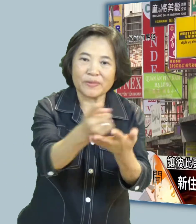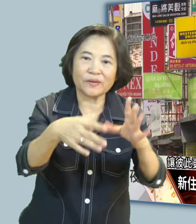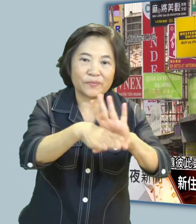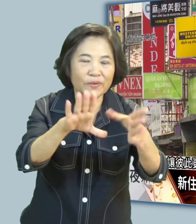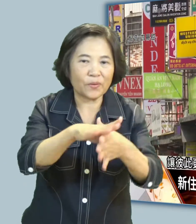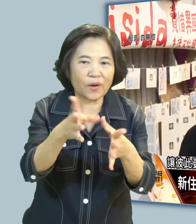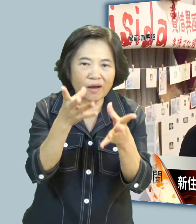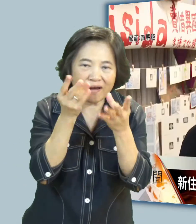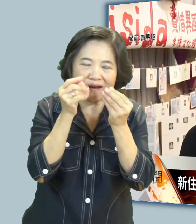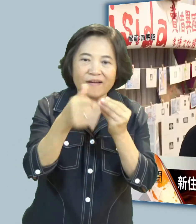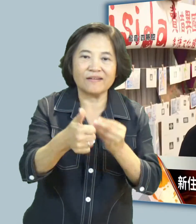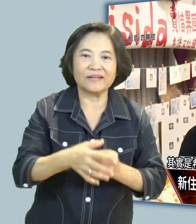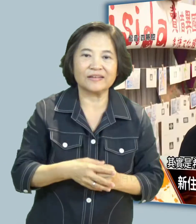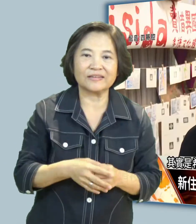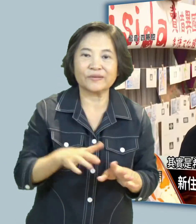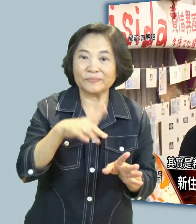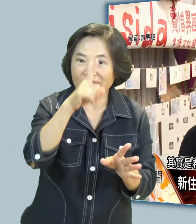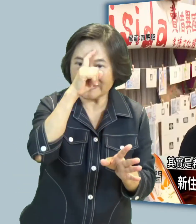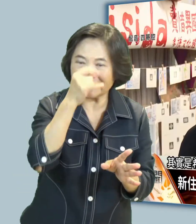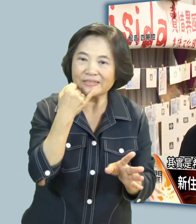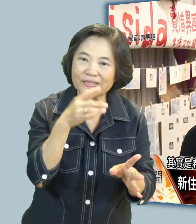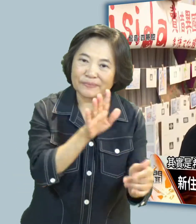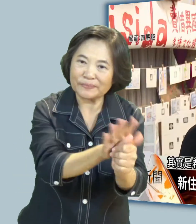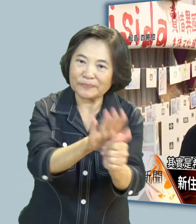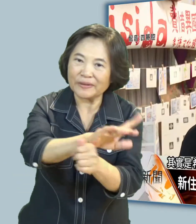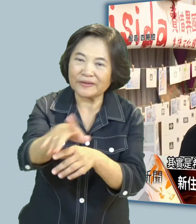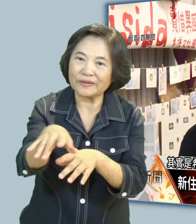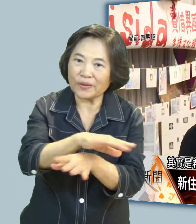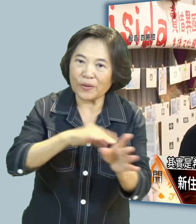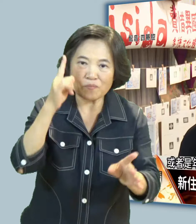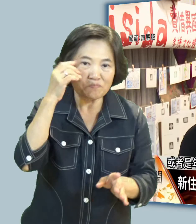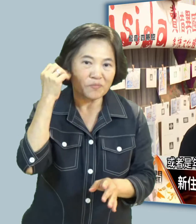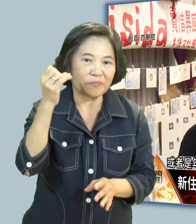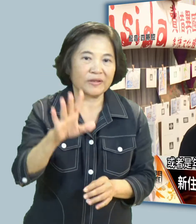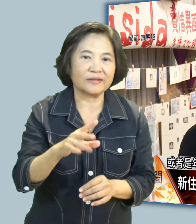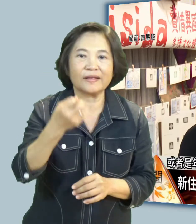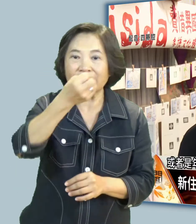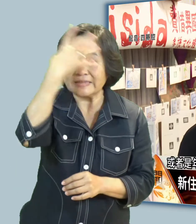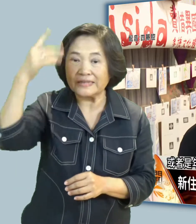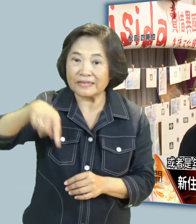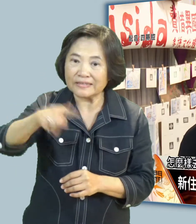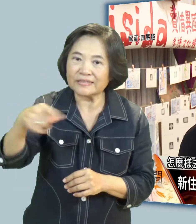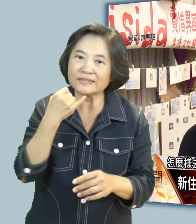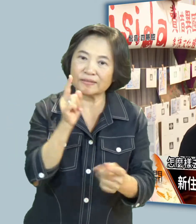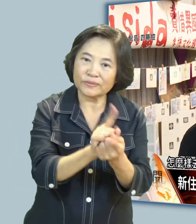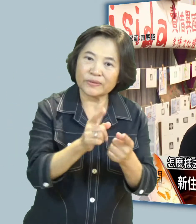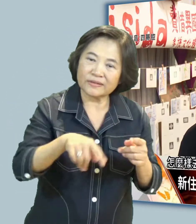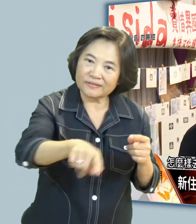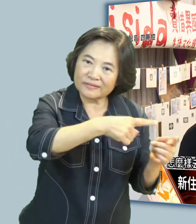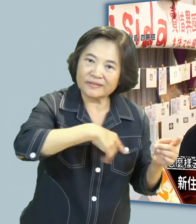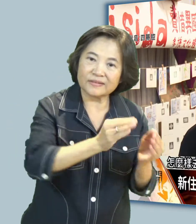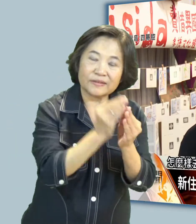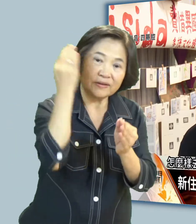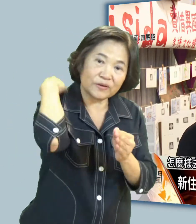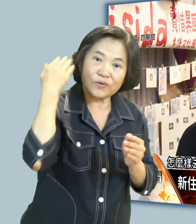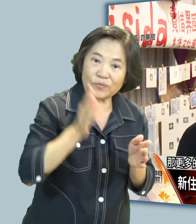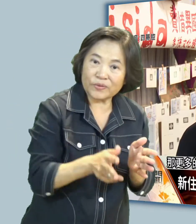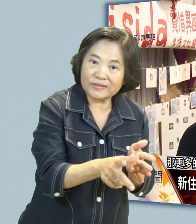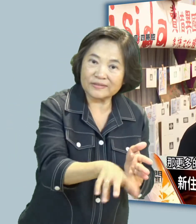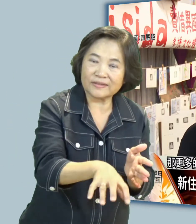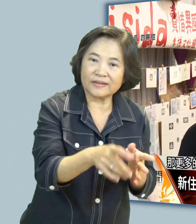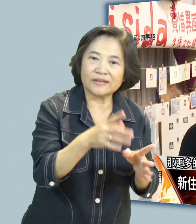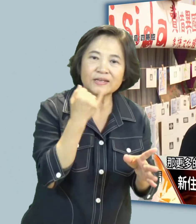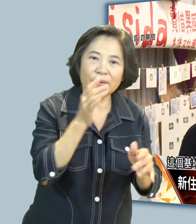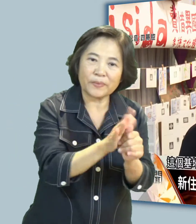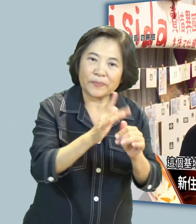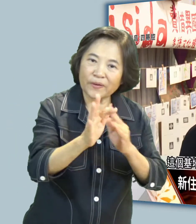国的文化内涵。 其实是希望能够带动一些地方创生，或者是年轻怎么样去活络这个桃园后站。那